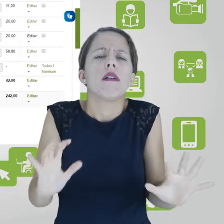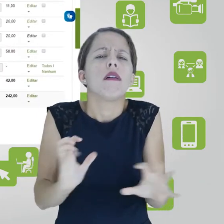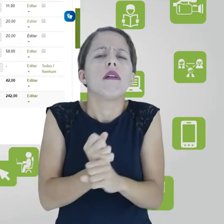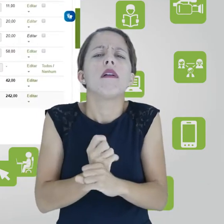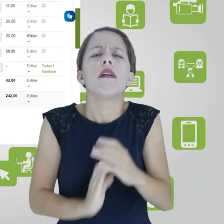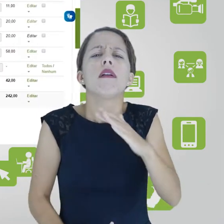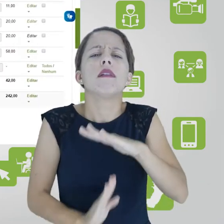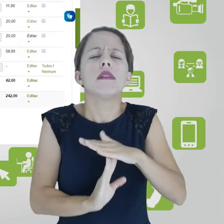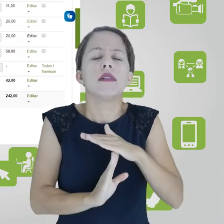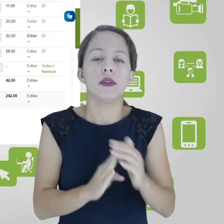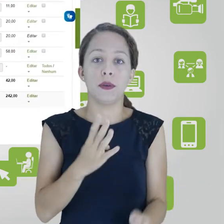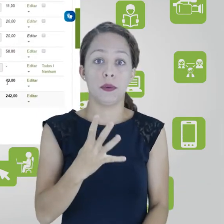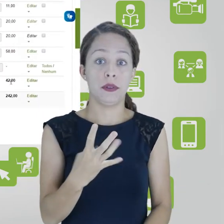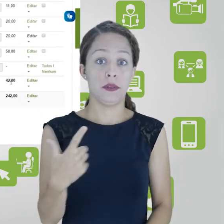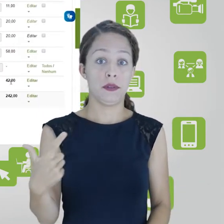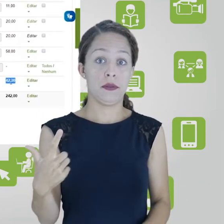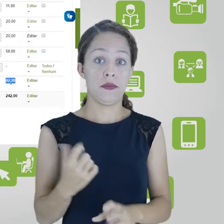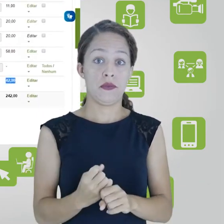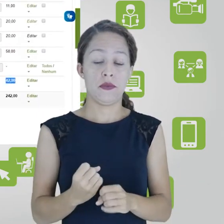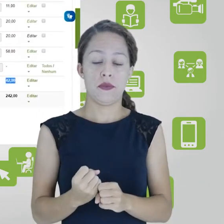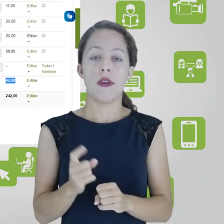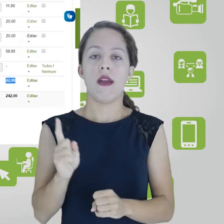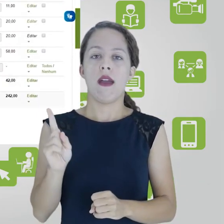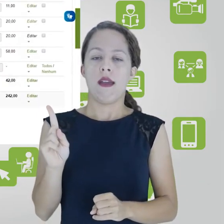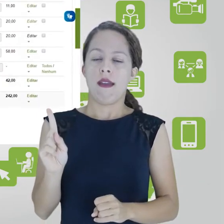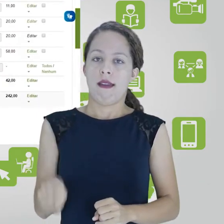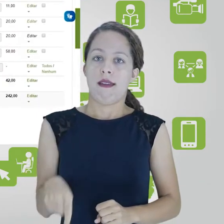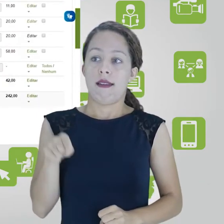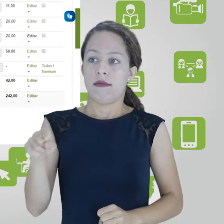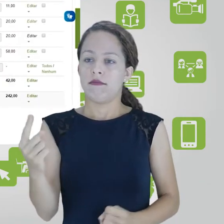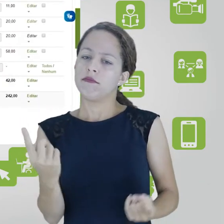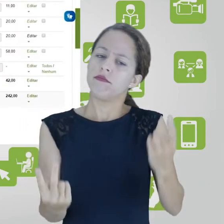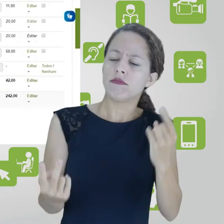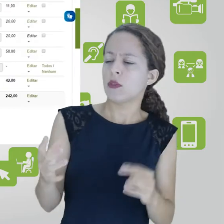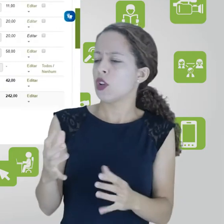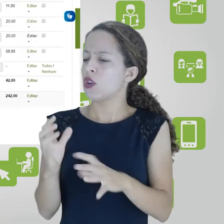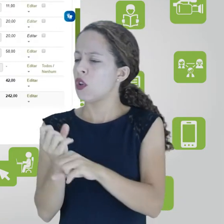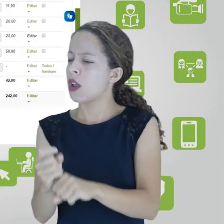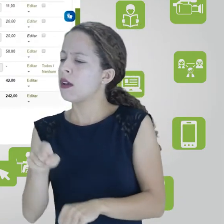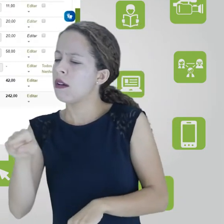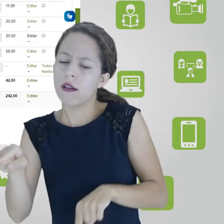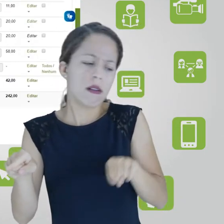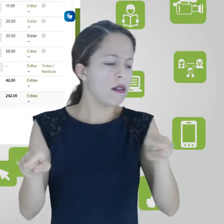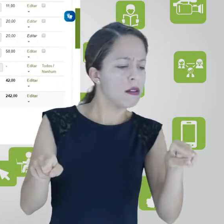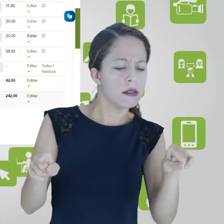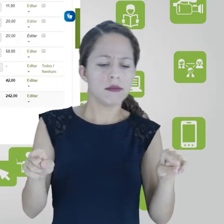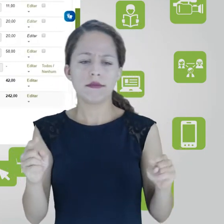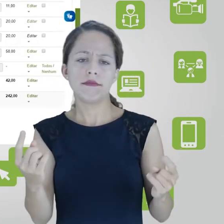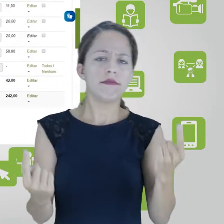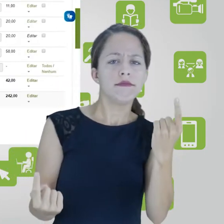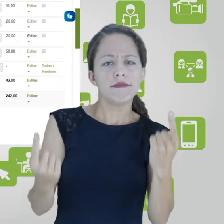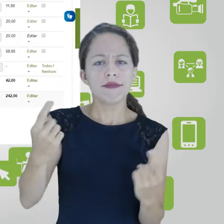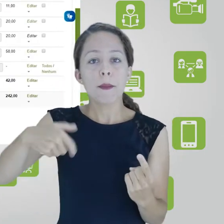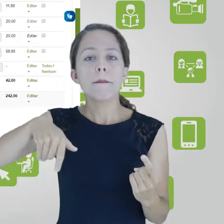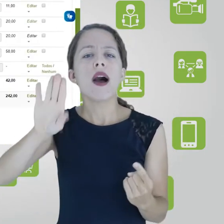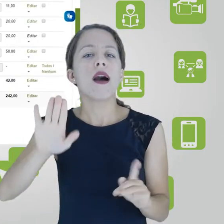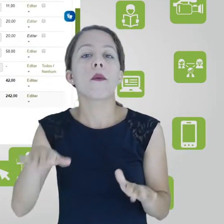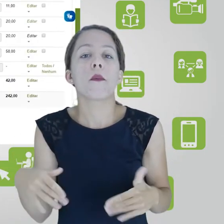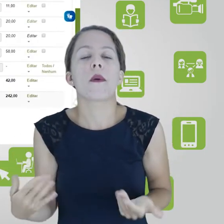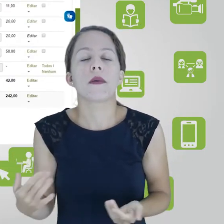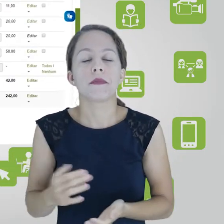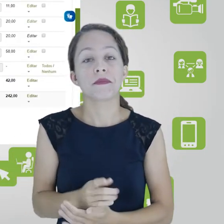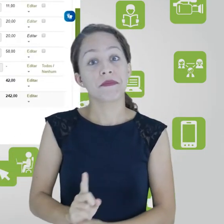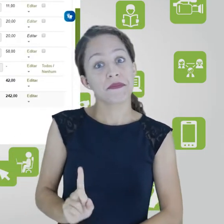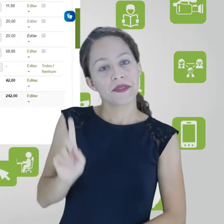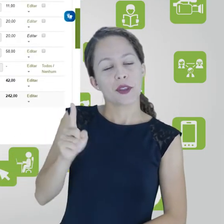A, qual que é o total dela? 42 pontos e está maior nota. Então é assim que a gente